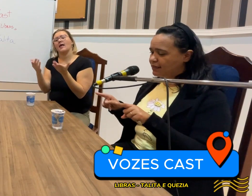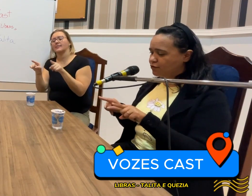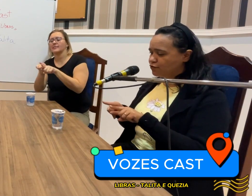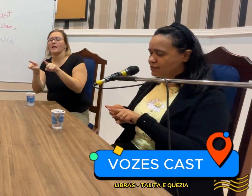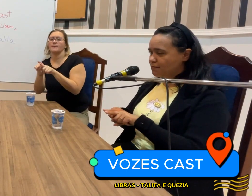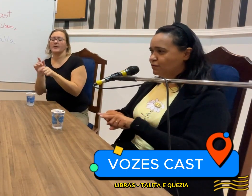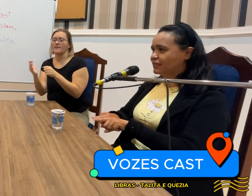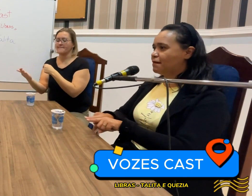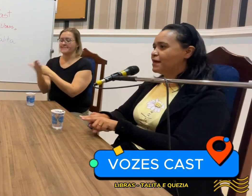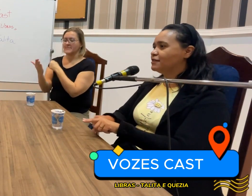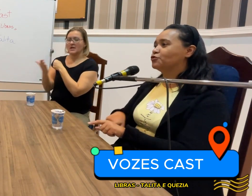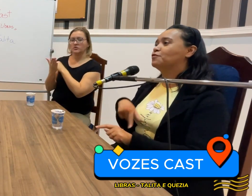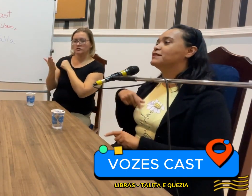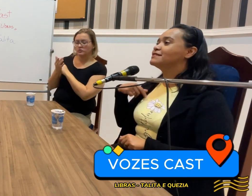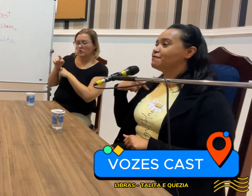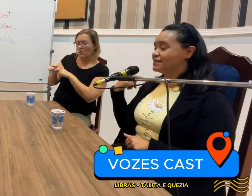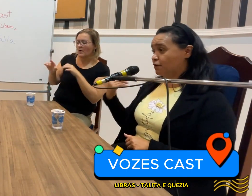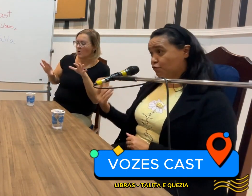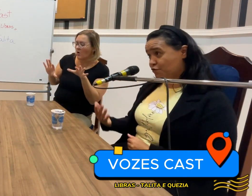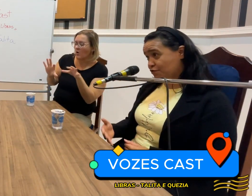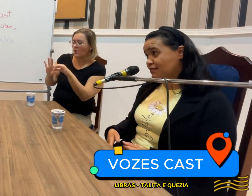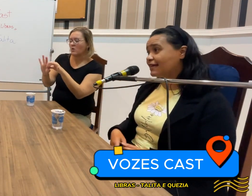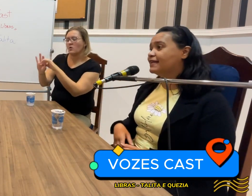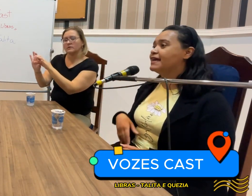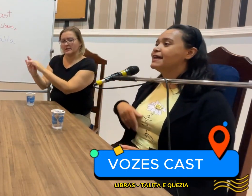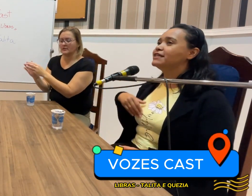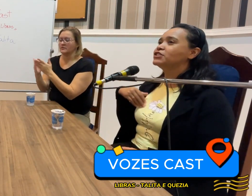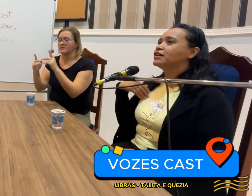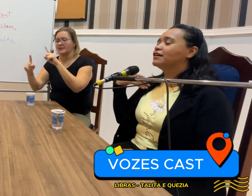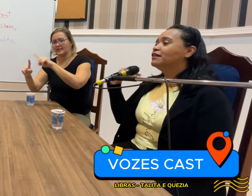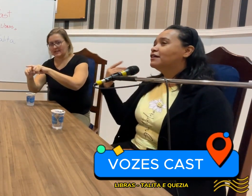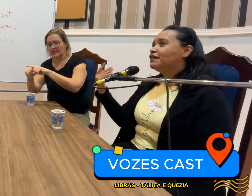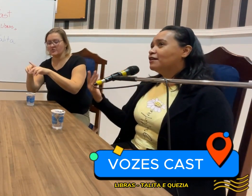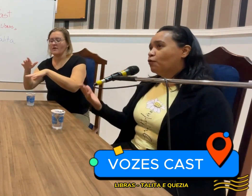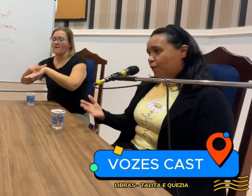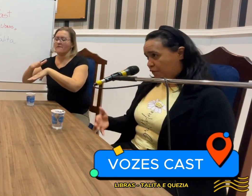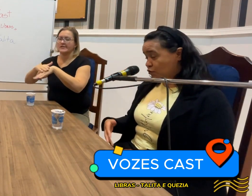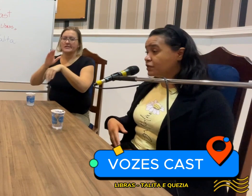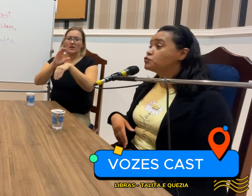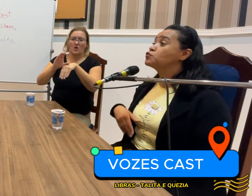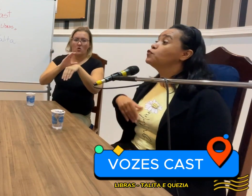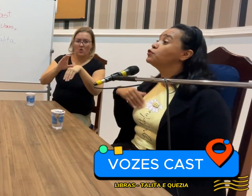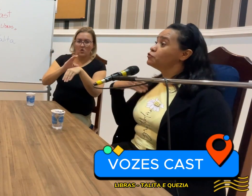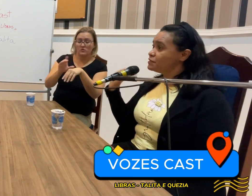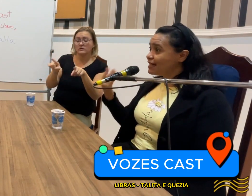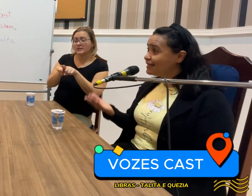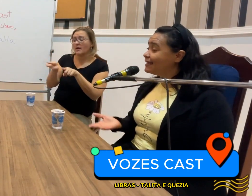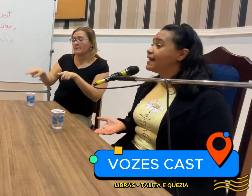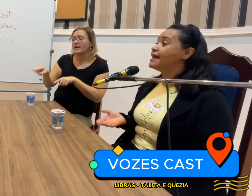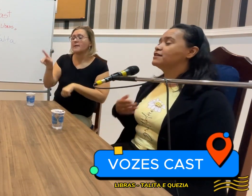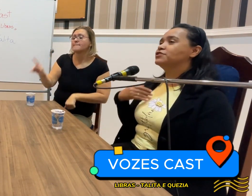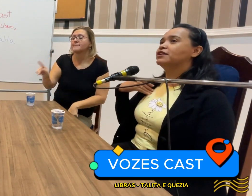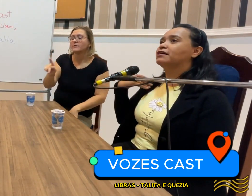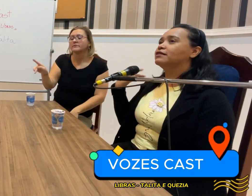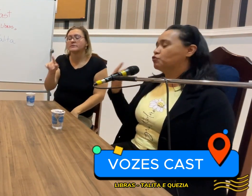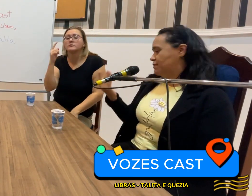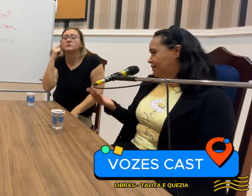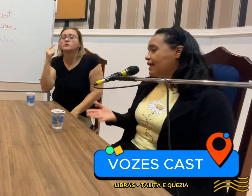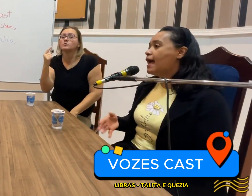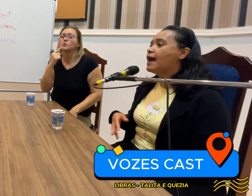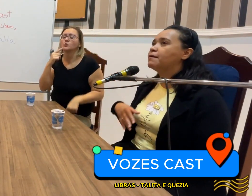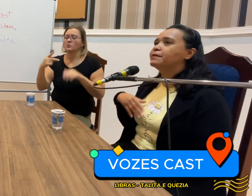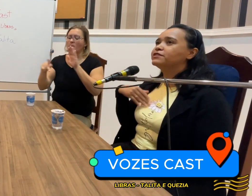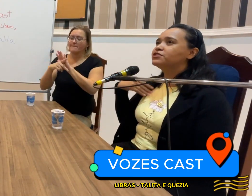meio que indo simultaneamente. Eu comecei a fazer cursos na igreja, com professores surdos na igreja, gente,